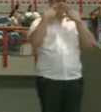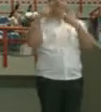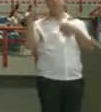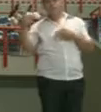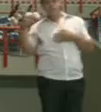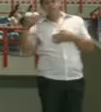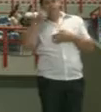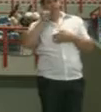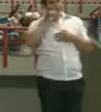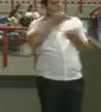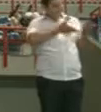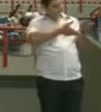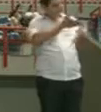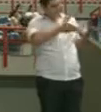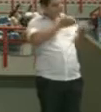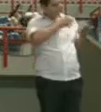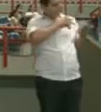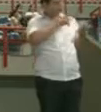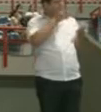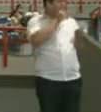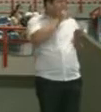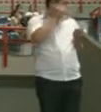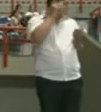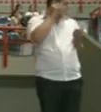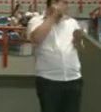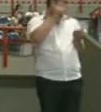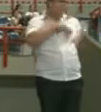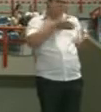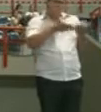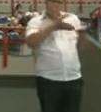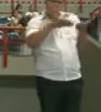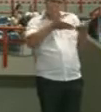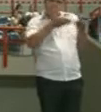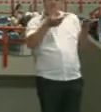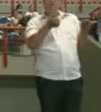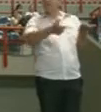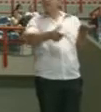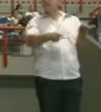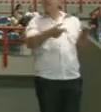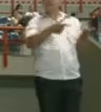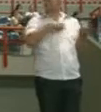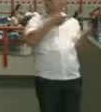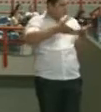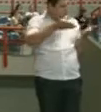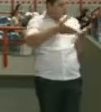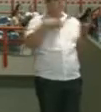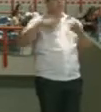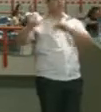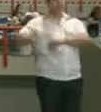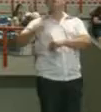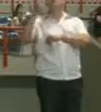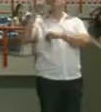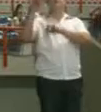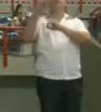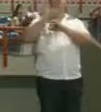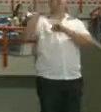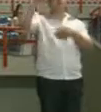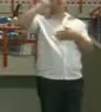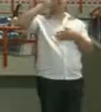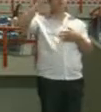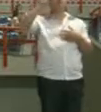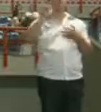mãe consolava dizendo assim: pobre não tem valor, pobre é sofredor, e quem ajuda é